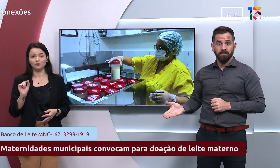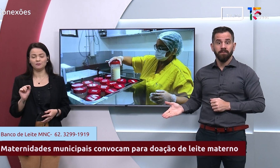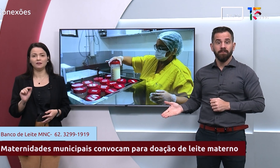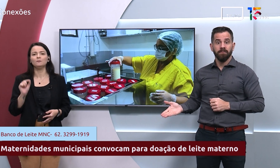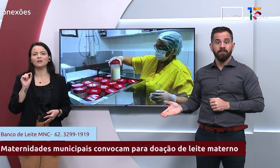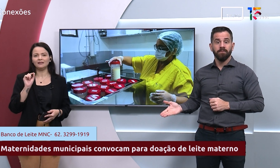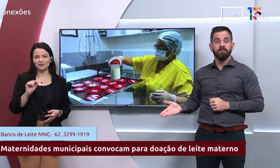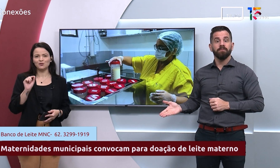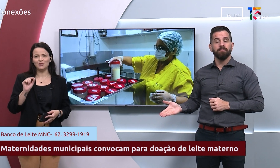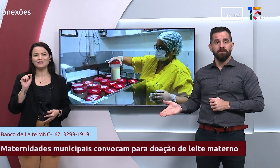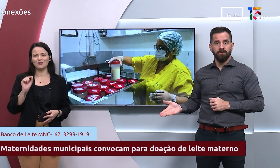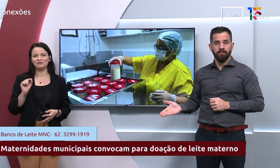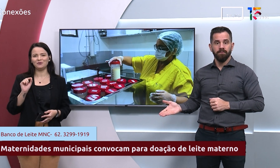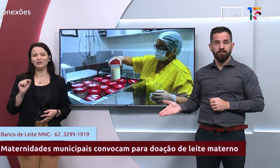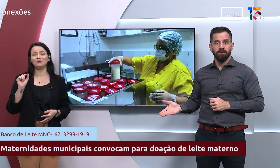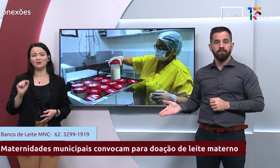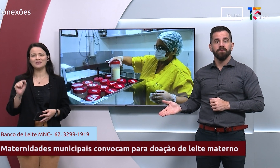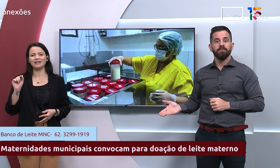62-3289-98, perdão,